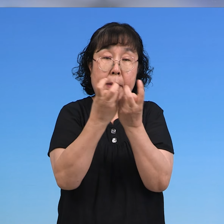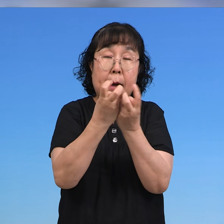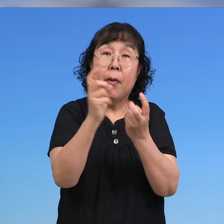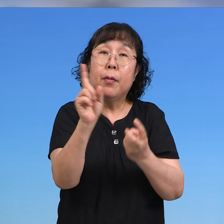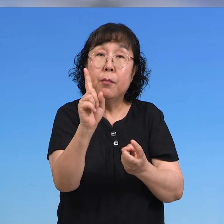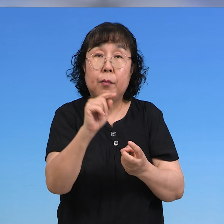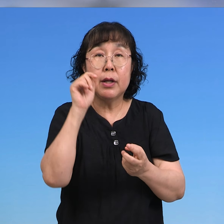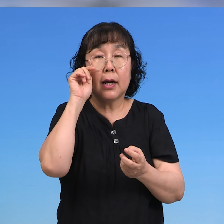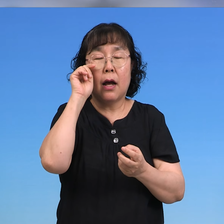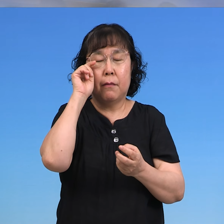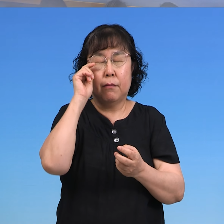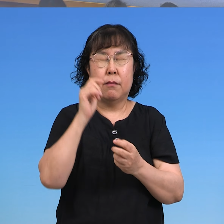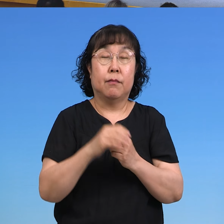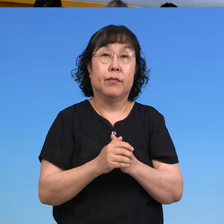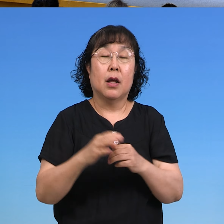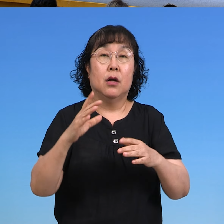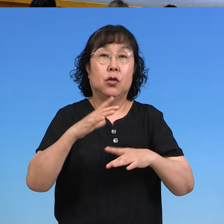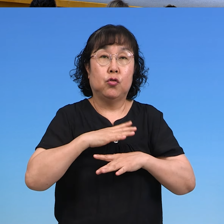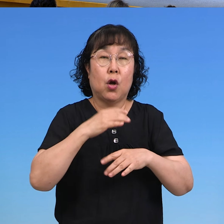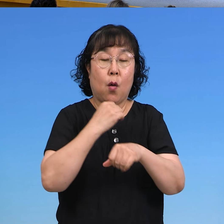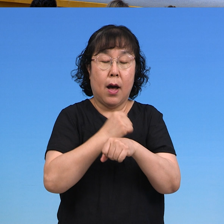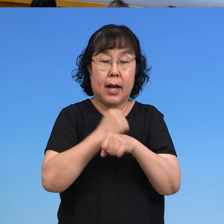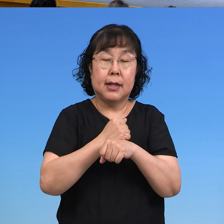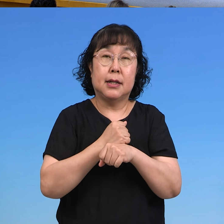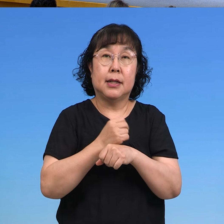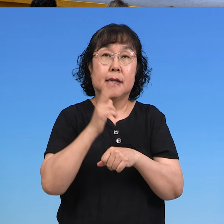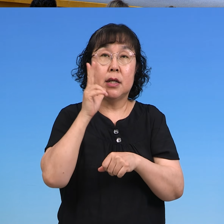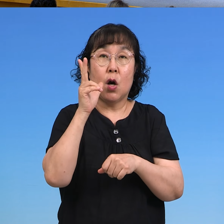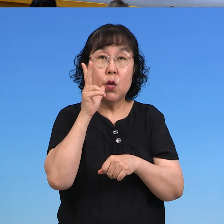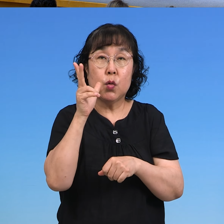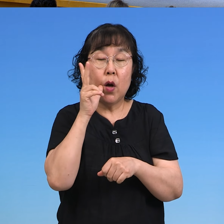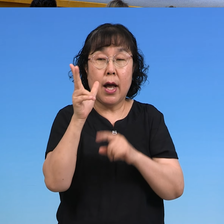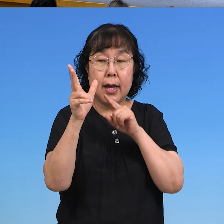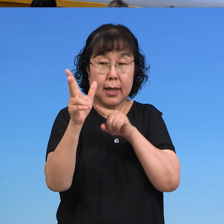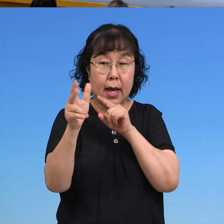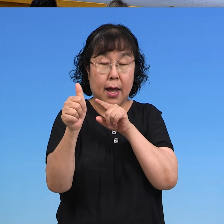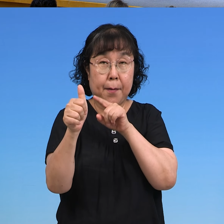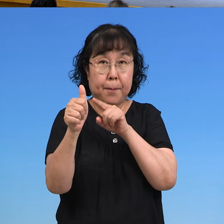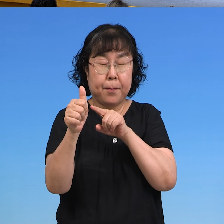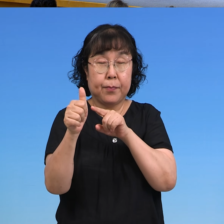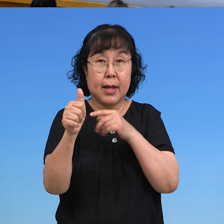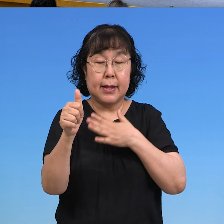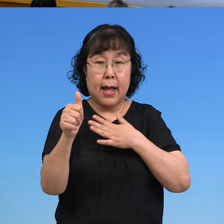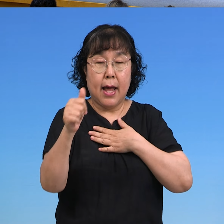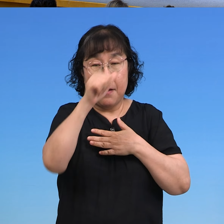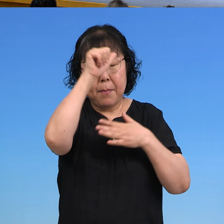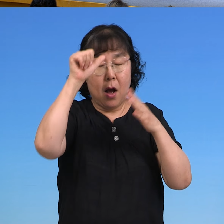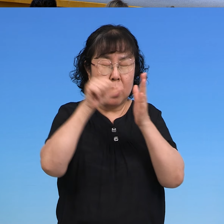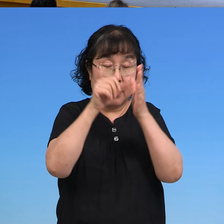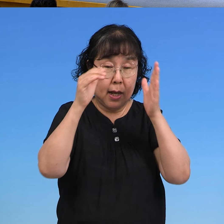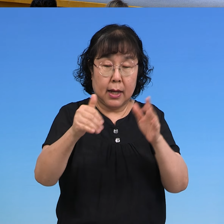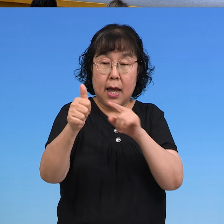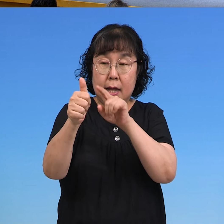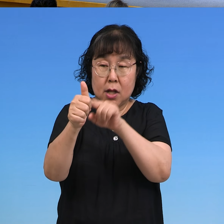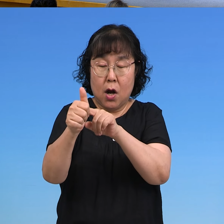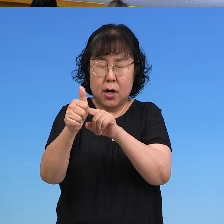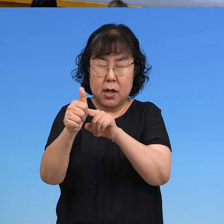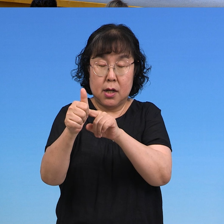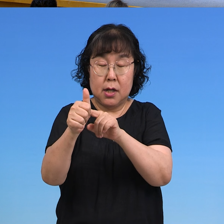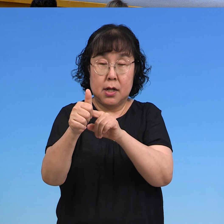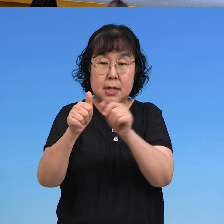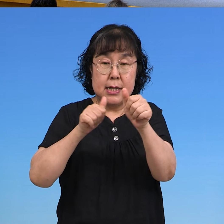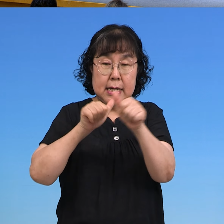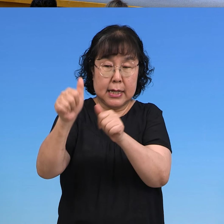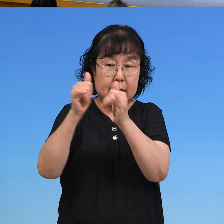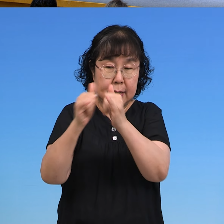데 있습니다. 5절을 보십시오. 두려워하는 여호수아에게 하나님의 대안이 이겁니다. 내 평생에 너를 능히 대적할 자가